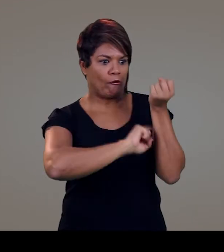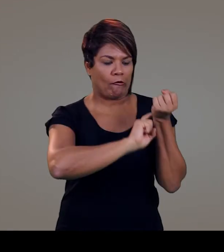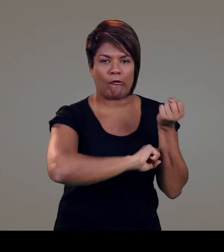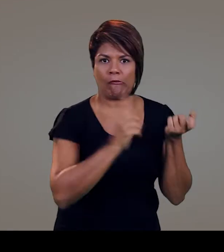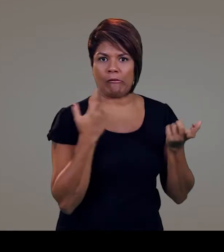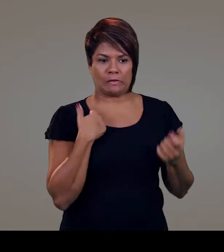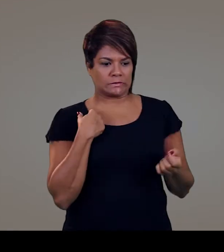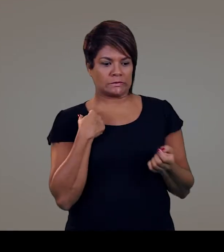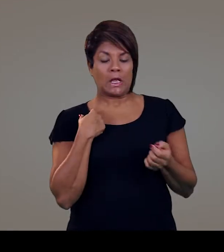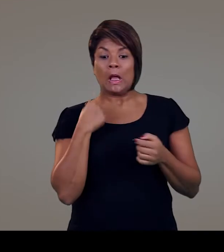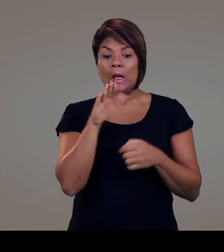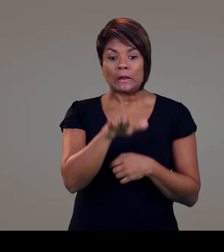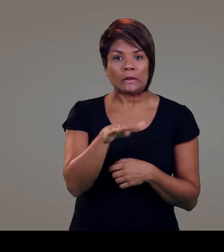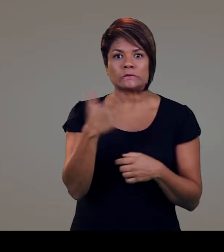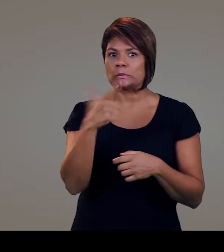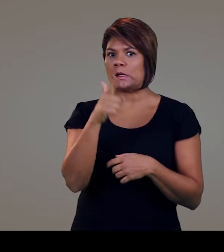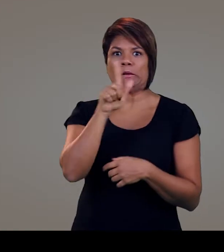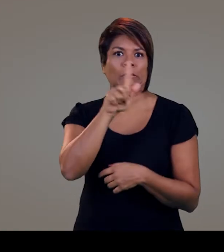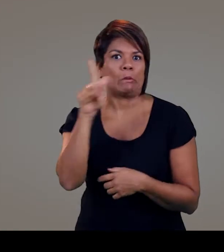gente pegar um bebê surdo,